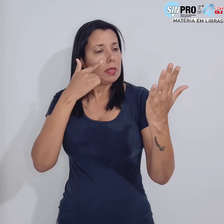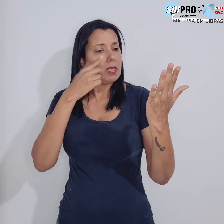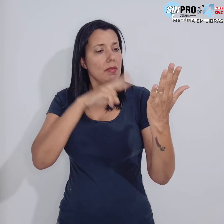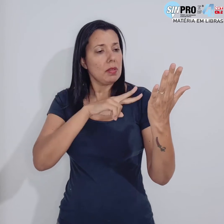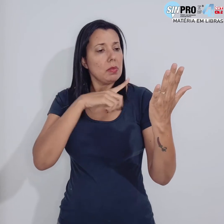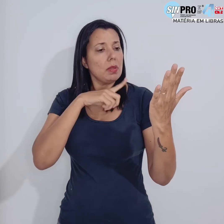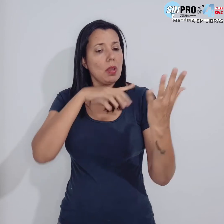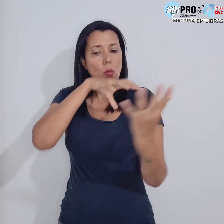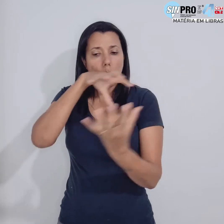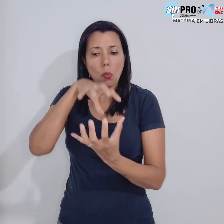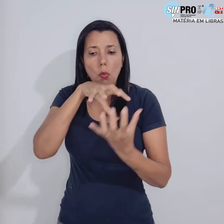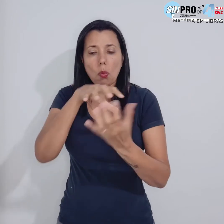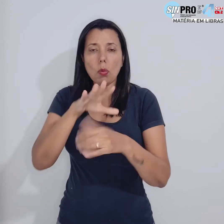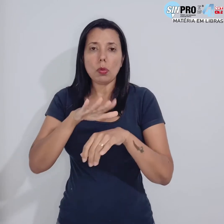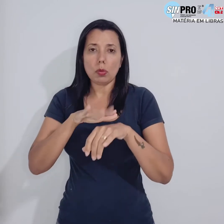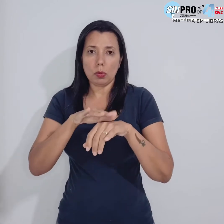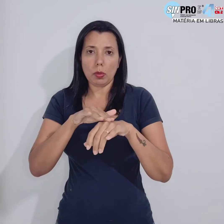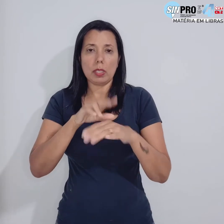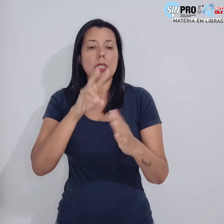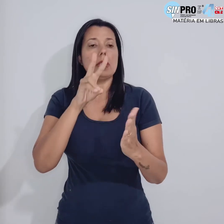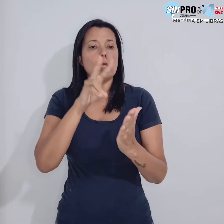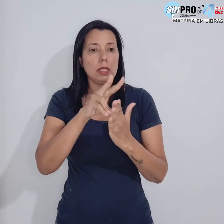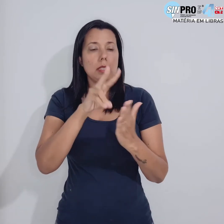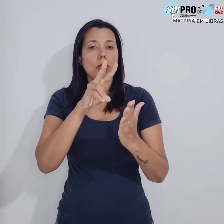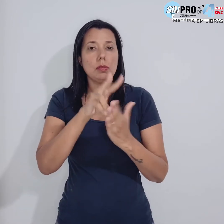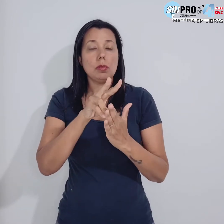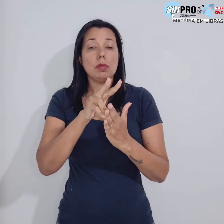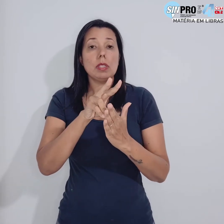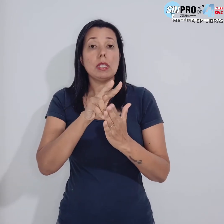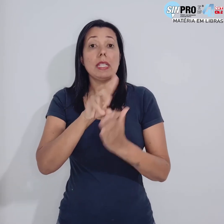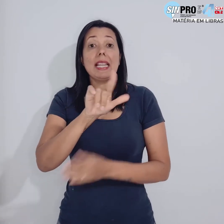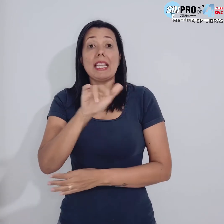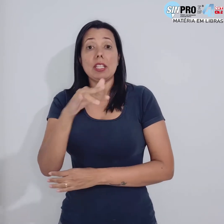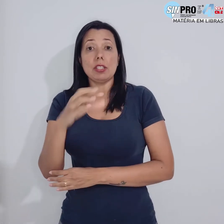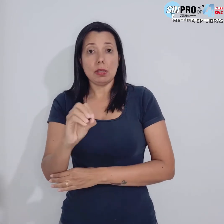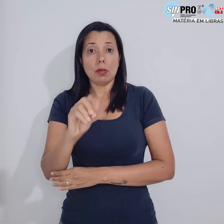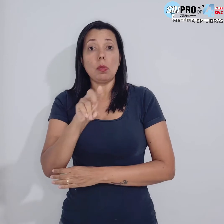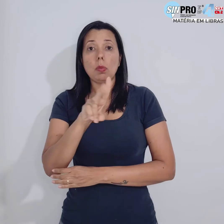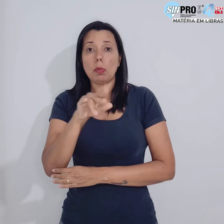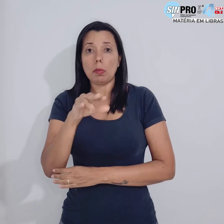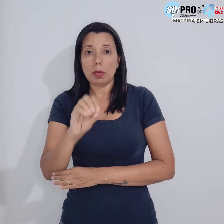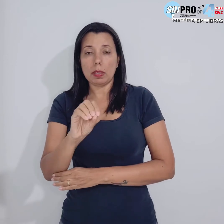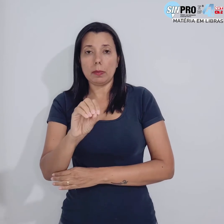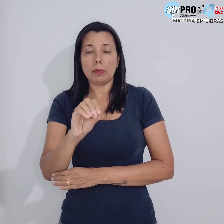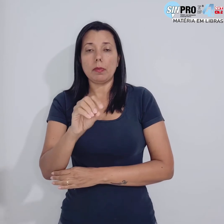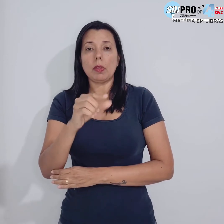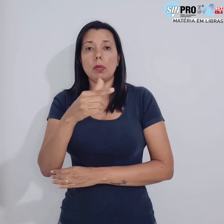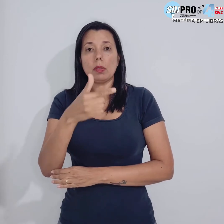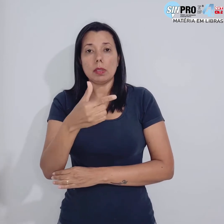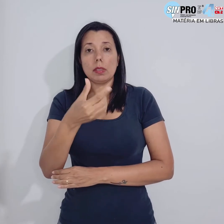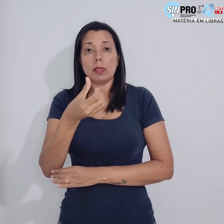o mundo doente. Índios, Legião Urbana. Há 265 anos,